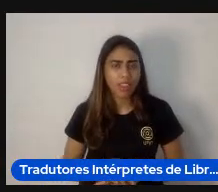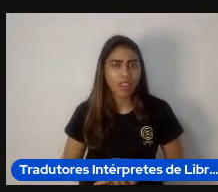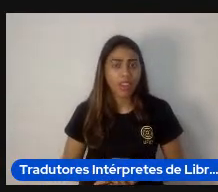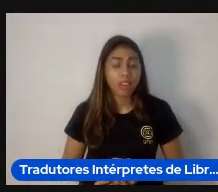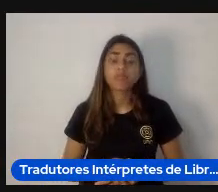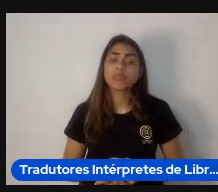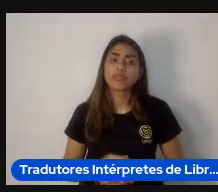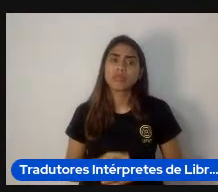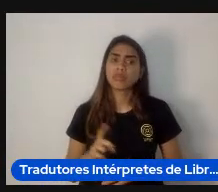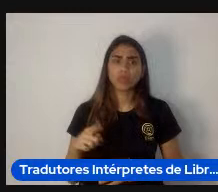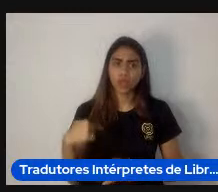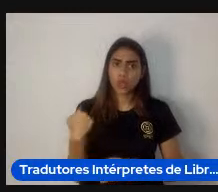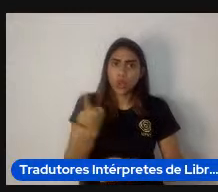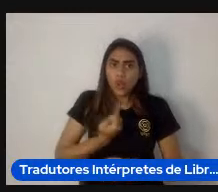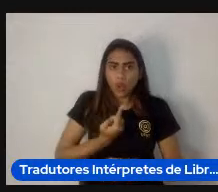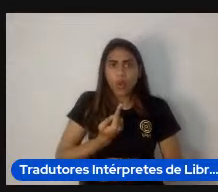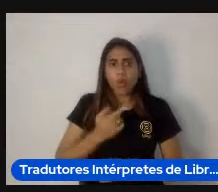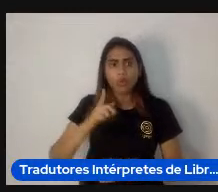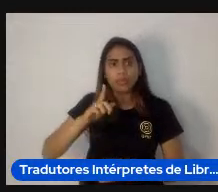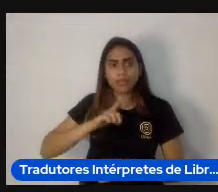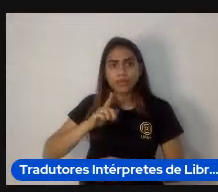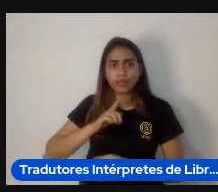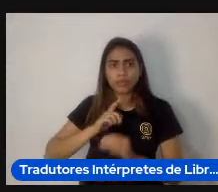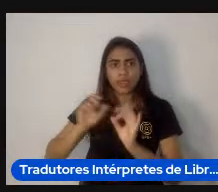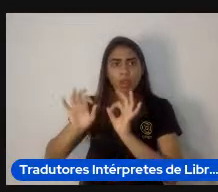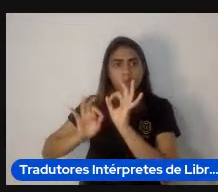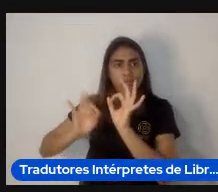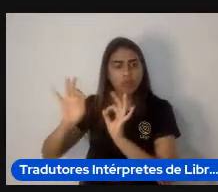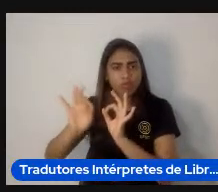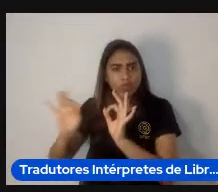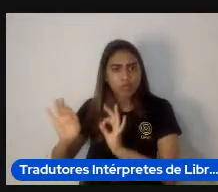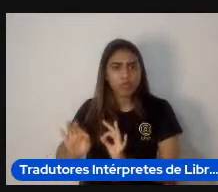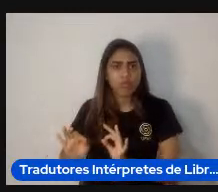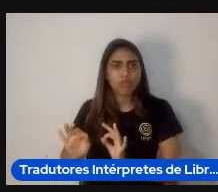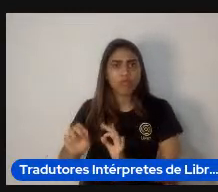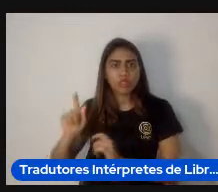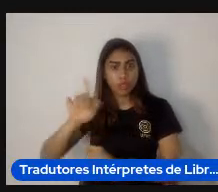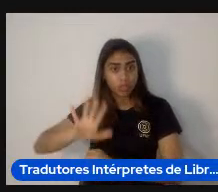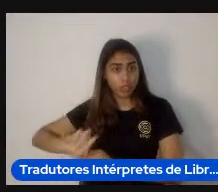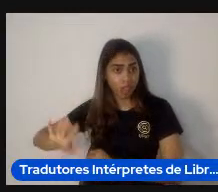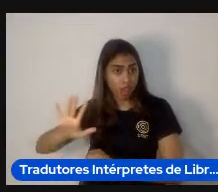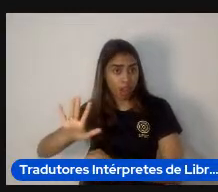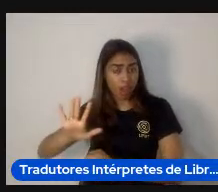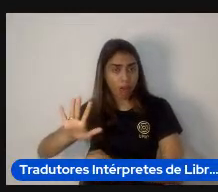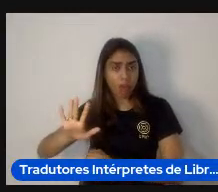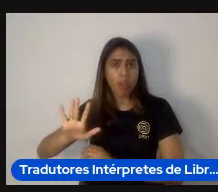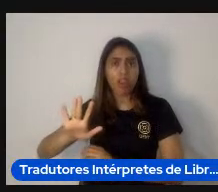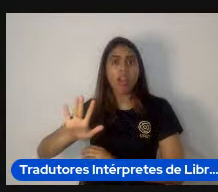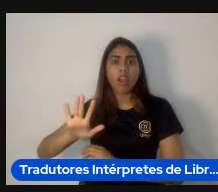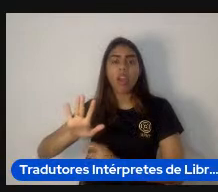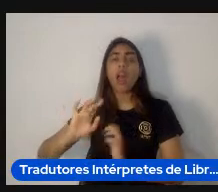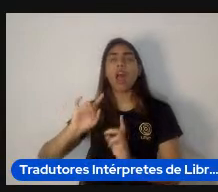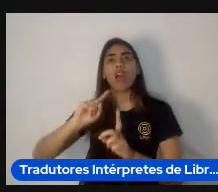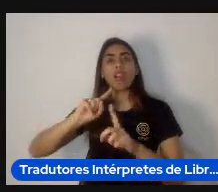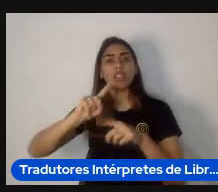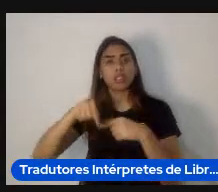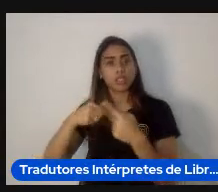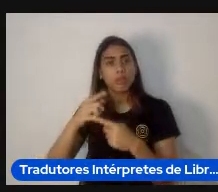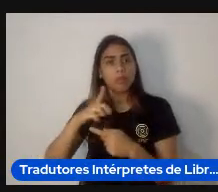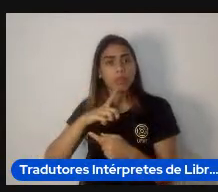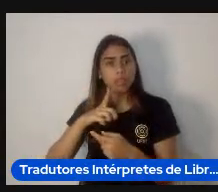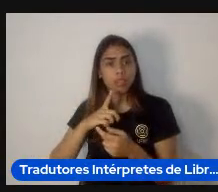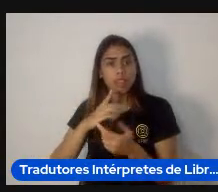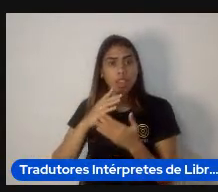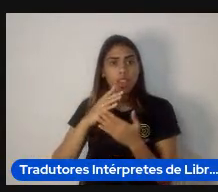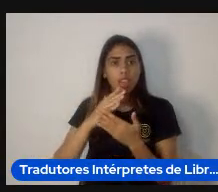modo geral e algumas atividades que possam chegar a esses alunos. Eu